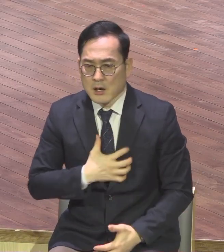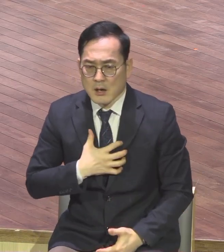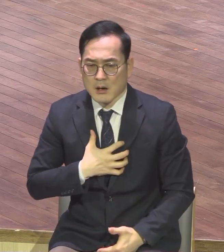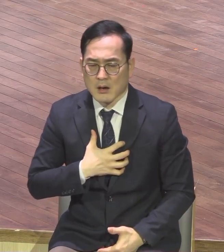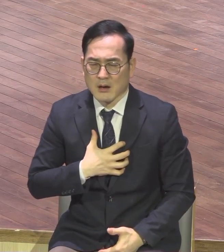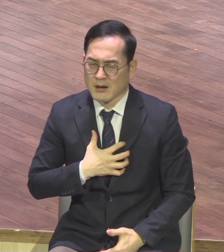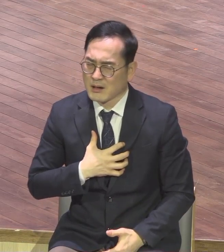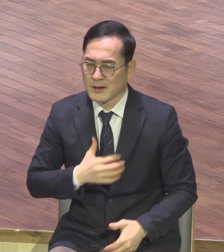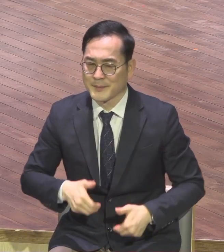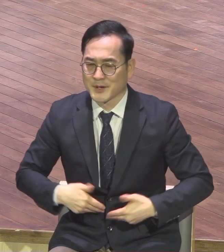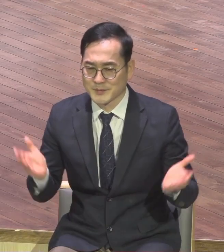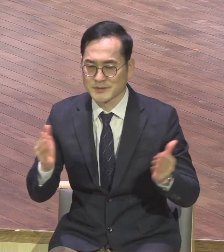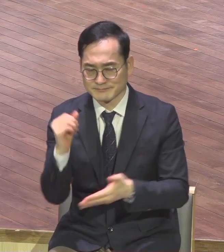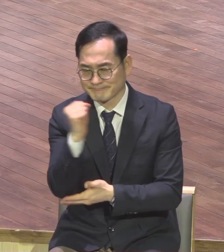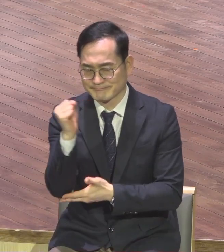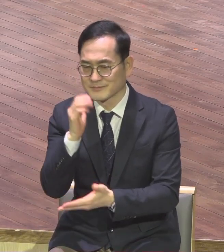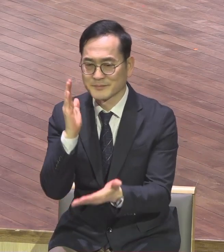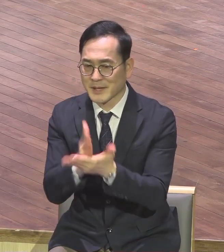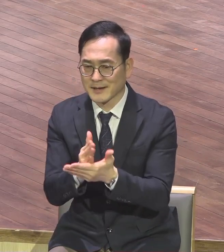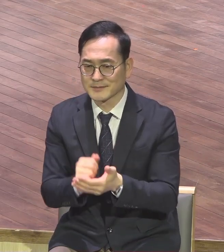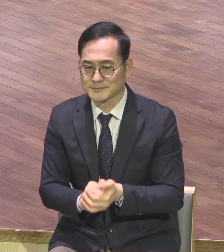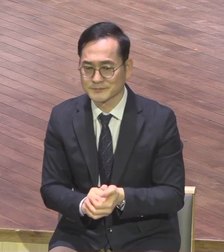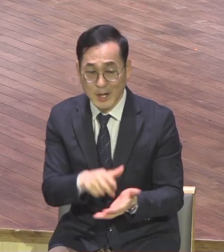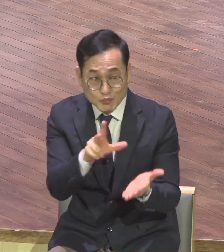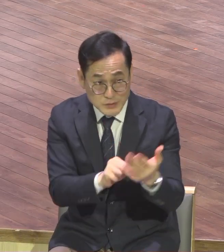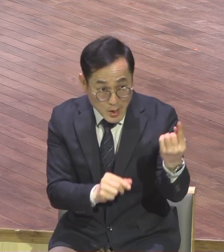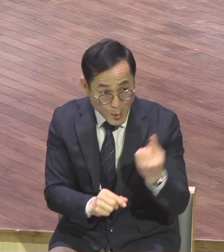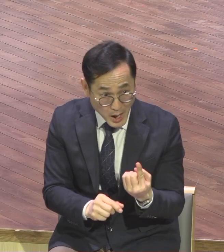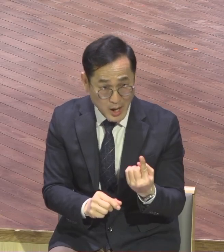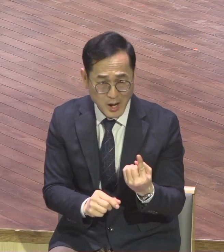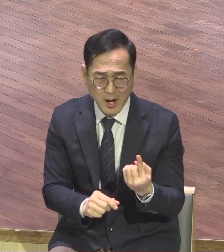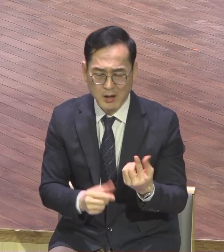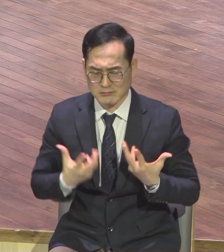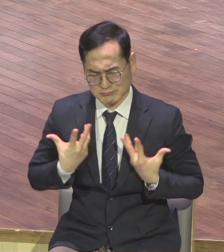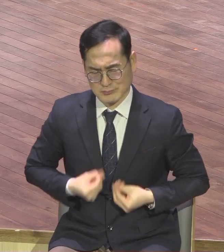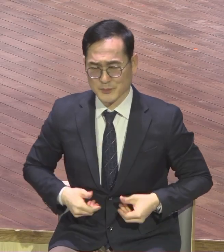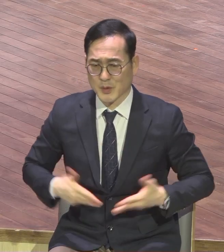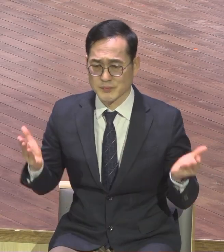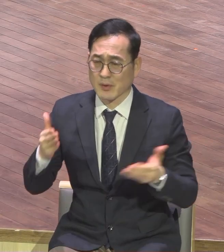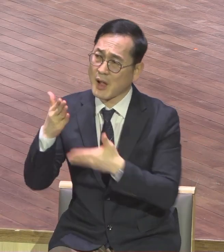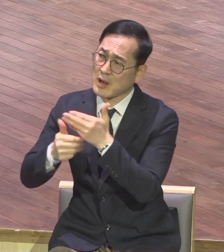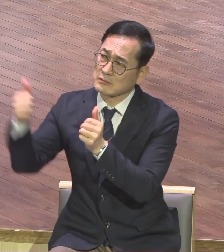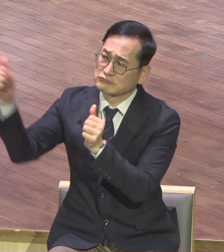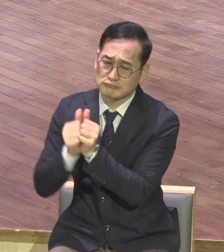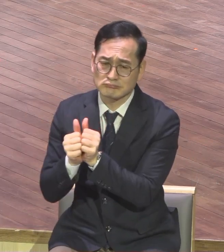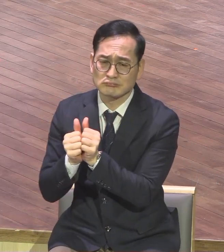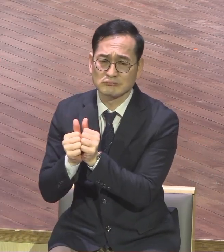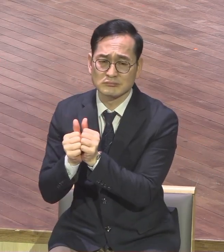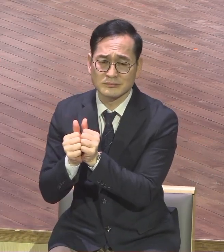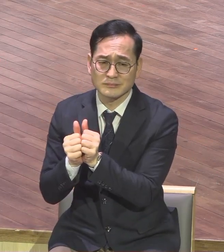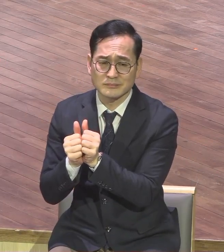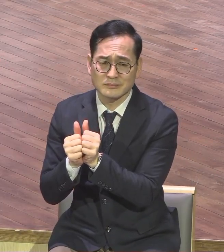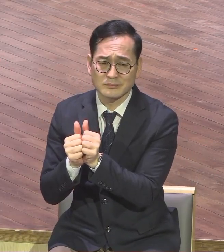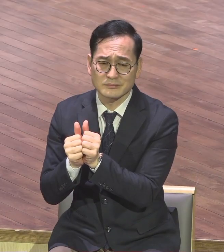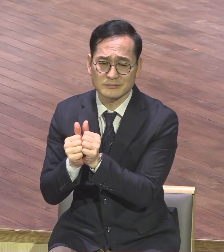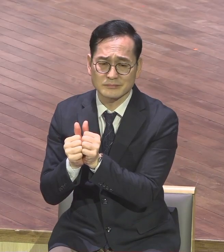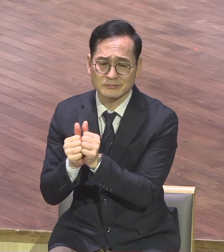문제 앞에, 사건 앞에 절망하거나 좌절하지 마세요. 그건 다 불신자들이 하는 거예요.